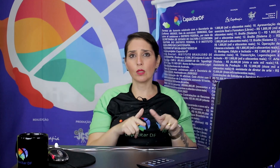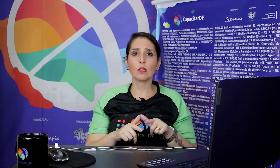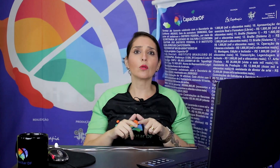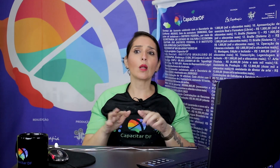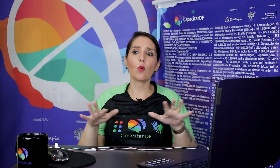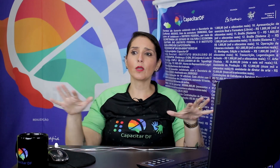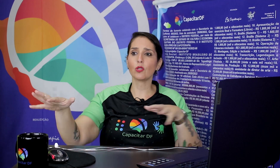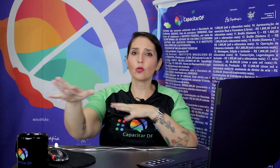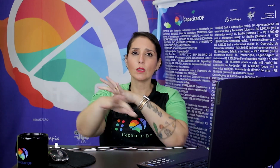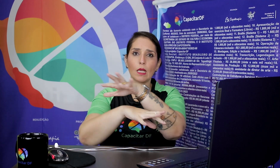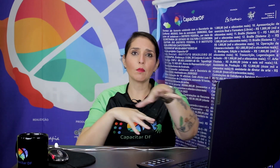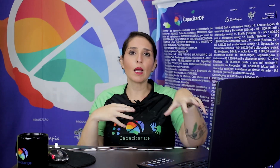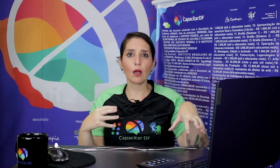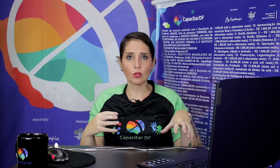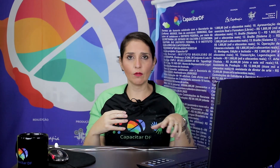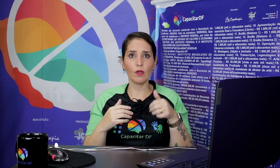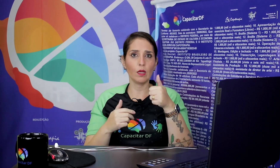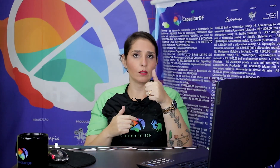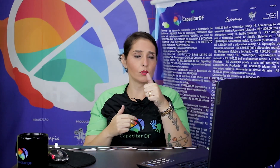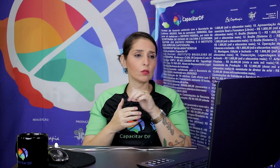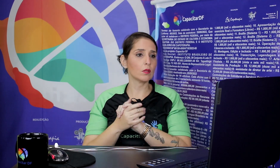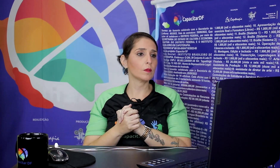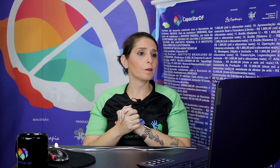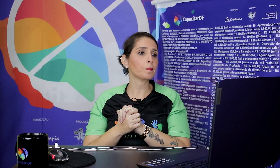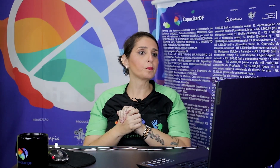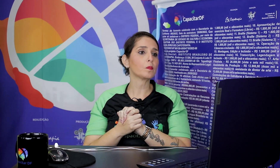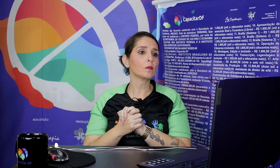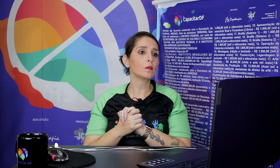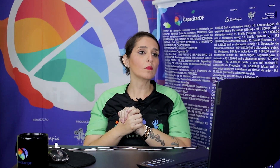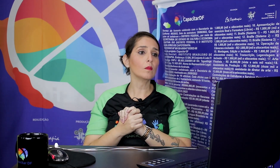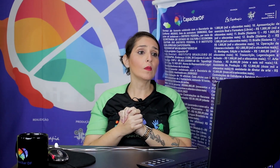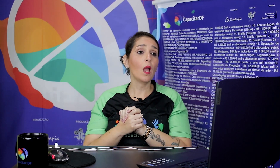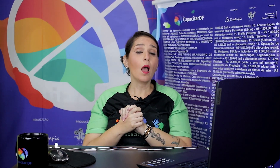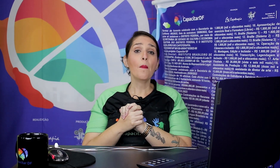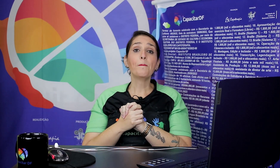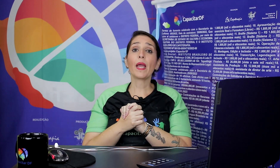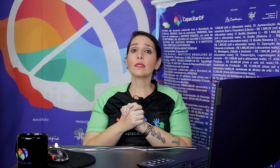verbo direcional, porque a gente consegue marcar os referentes.